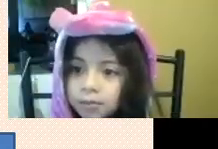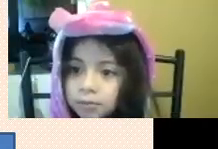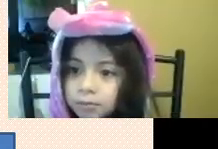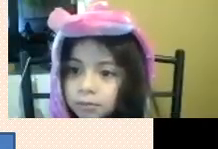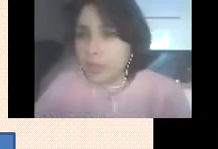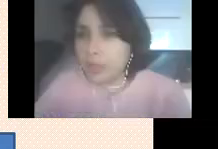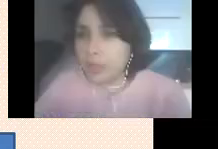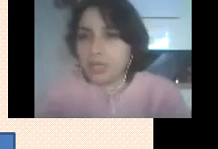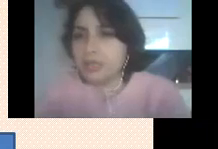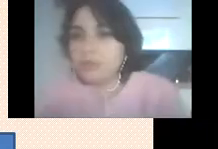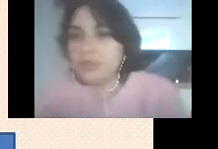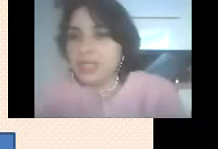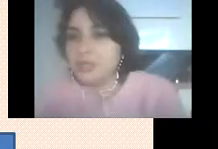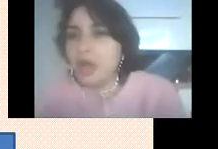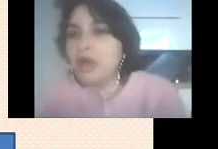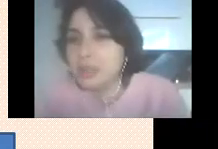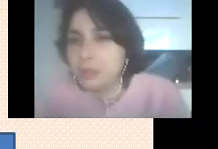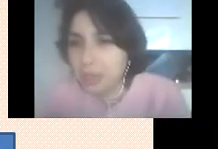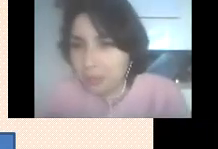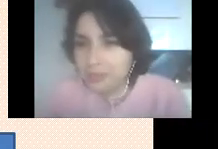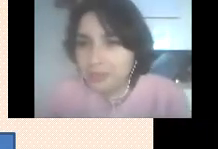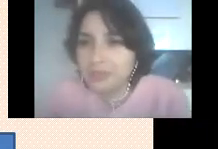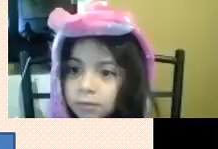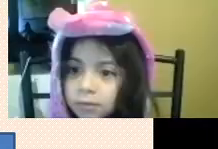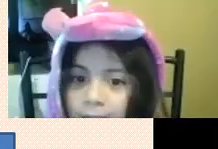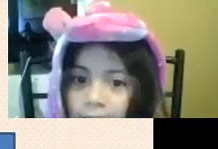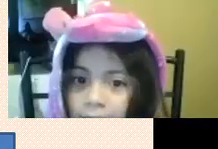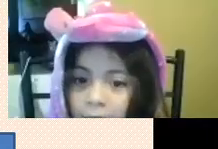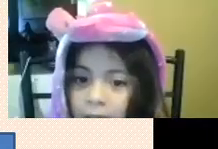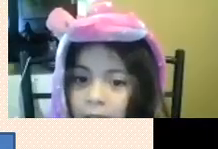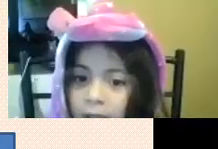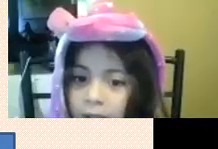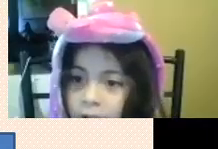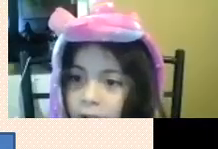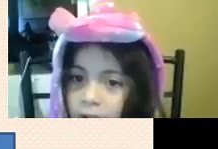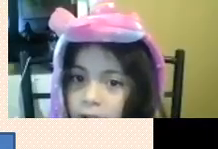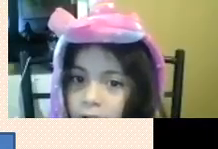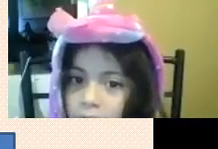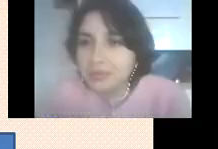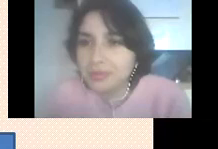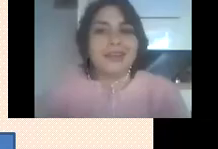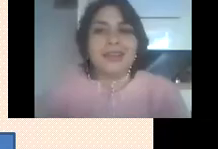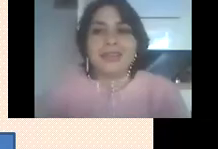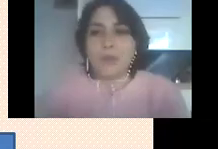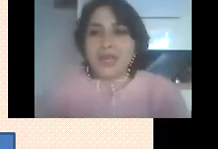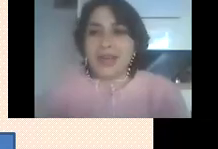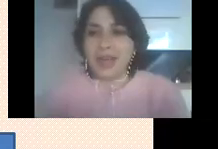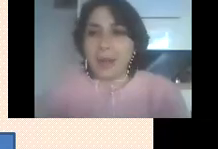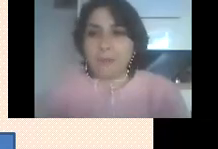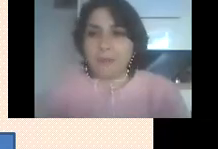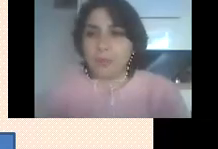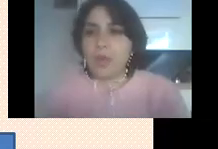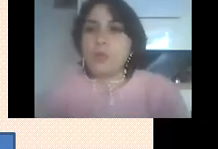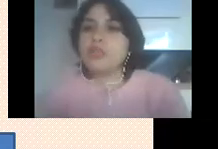espérame. ¡Ah! Espérate que se activó el silencio. Ahora sí. Yo ya hice esa tarea. Muy bien. Ya, miren